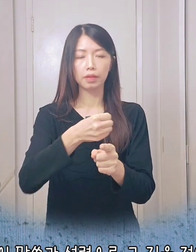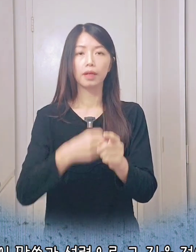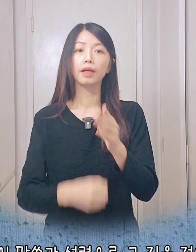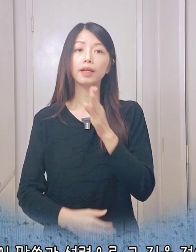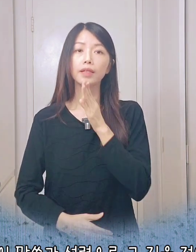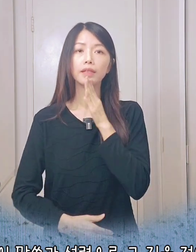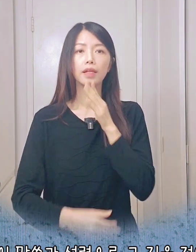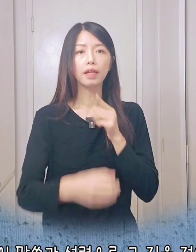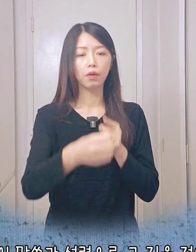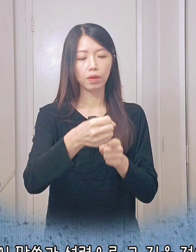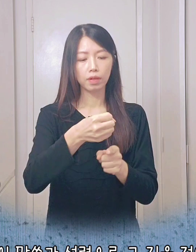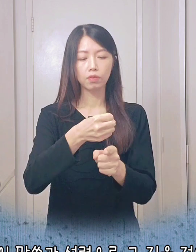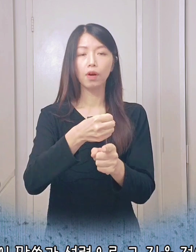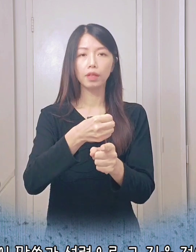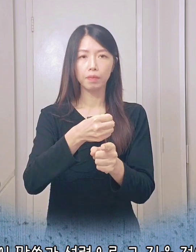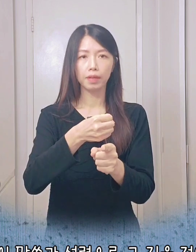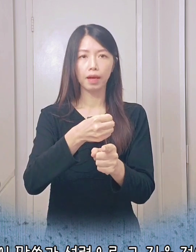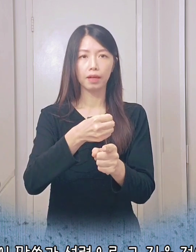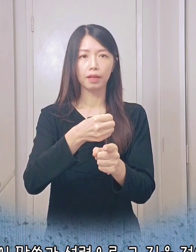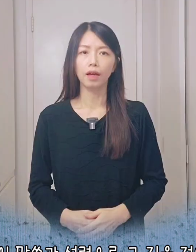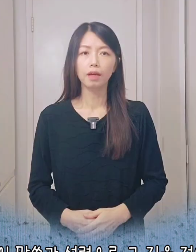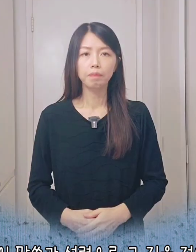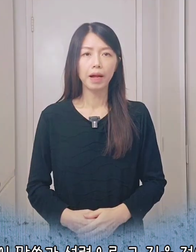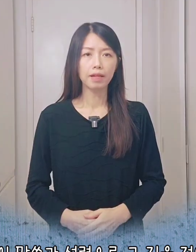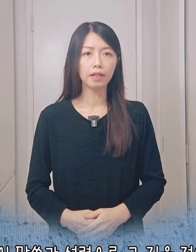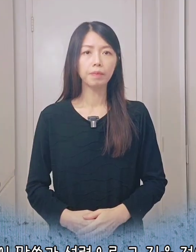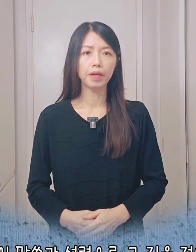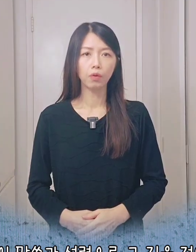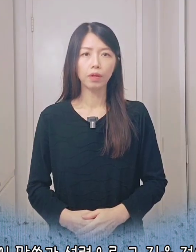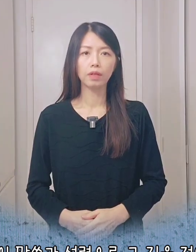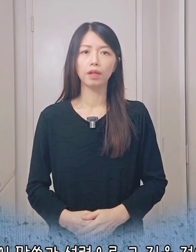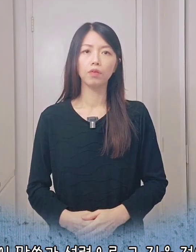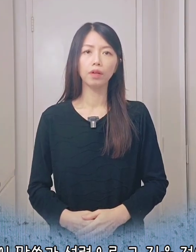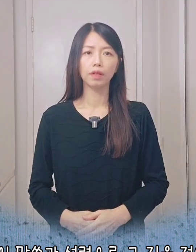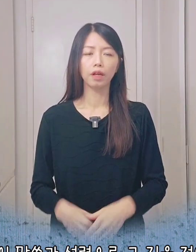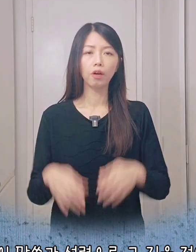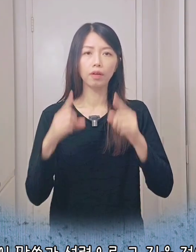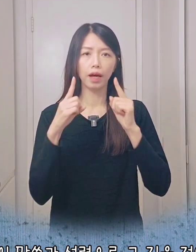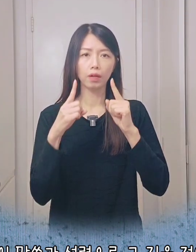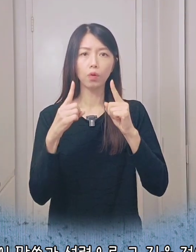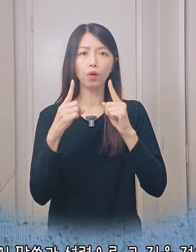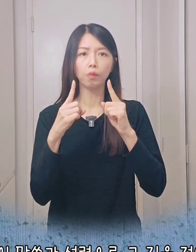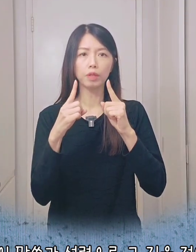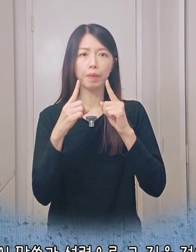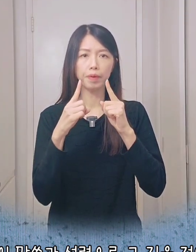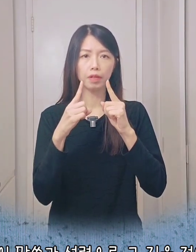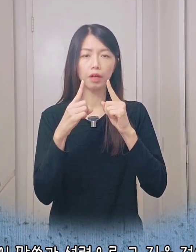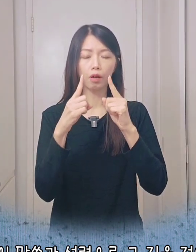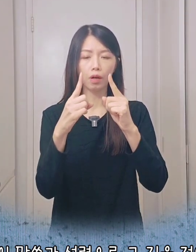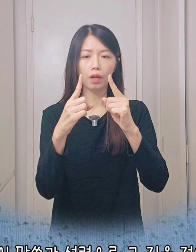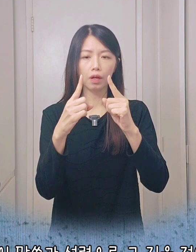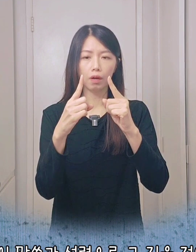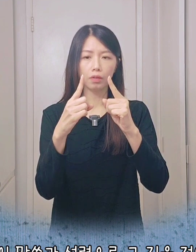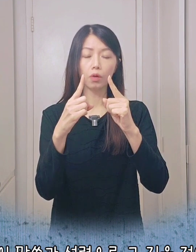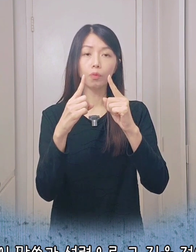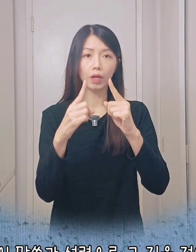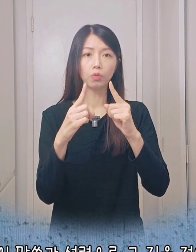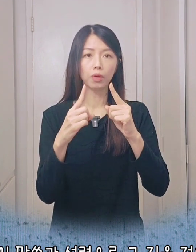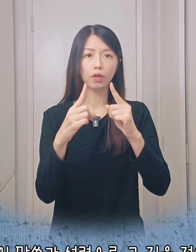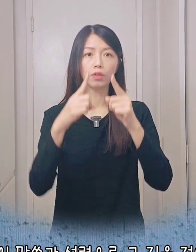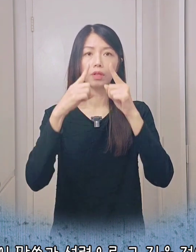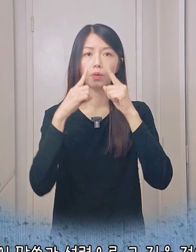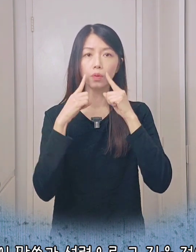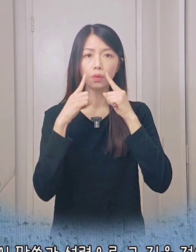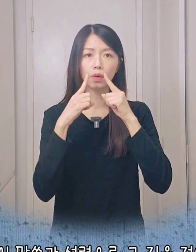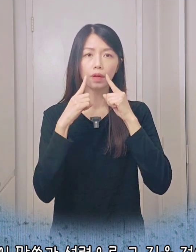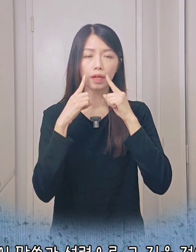참뜻, 진리라고 하는 뜻의 수어가 됩니다. 말씀이라고 하는 뜻의 수어는요, 양손 검지만 펴셔서 서로